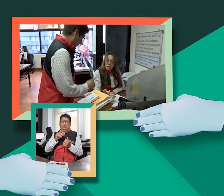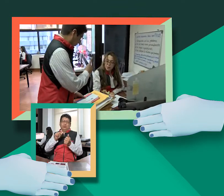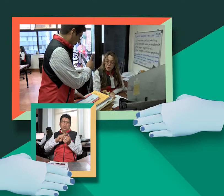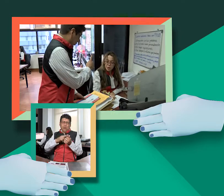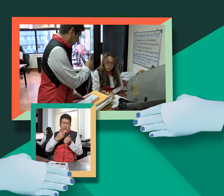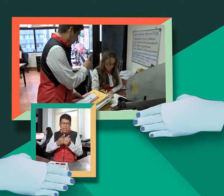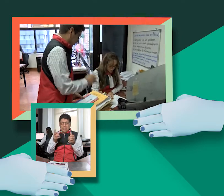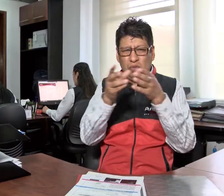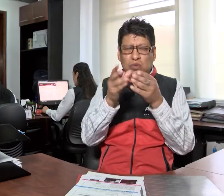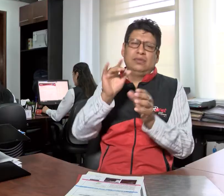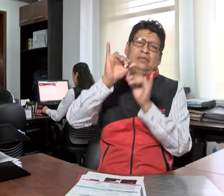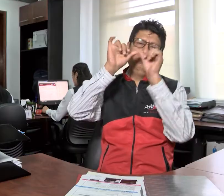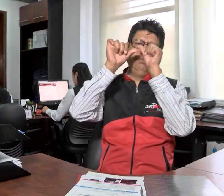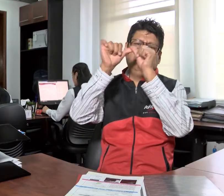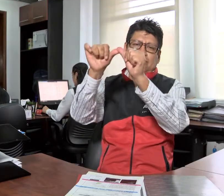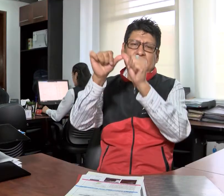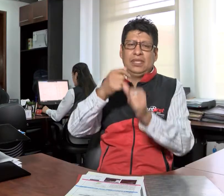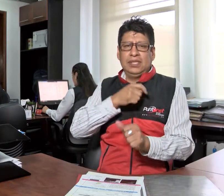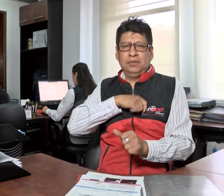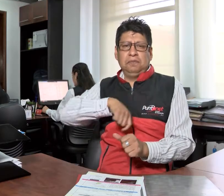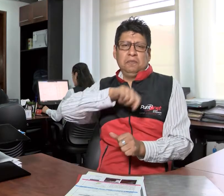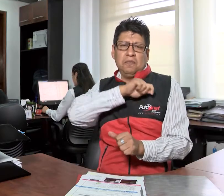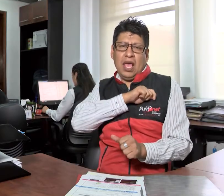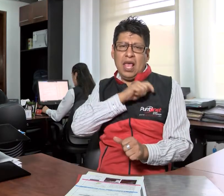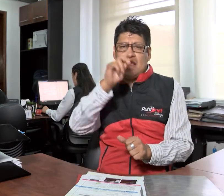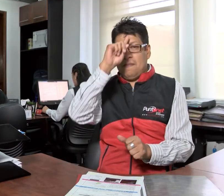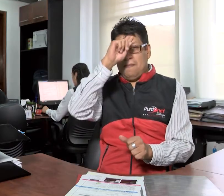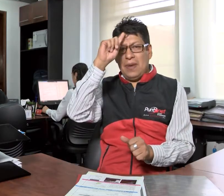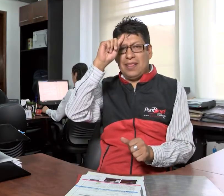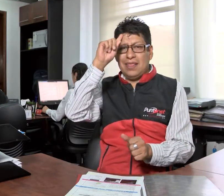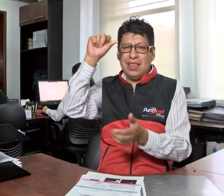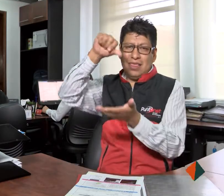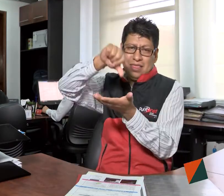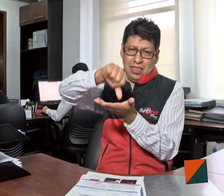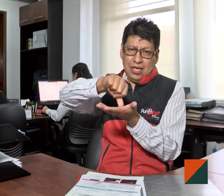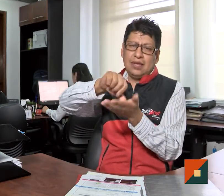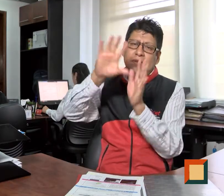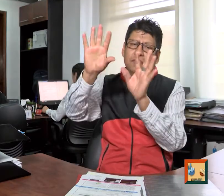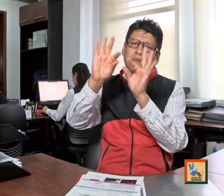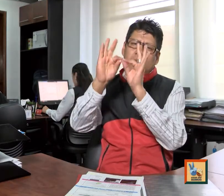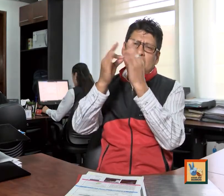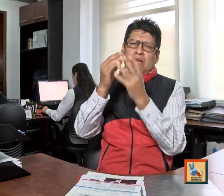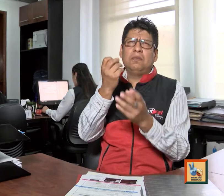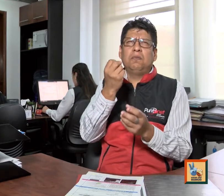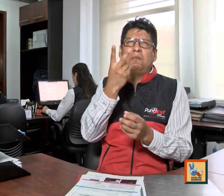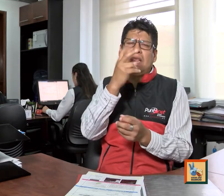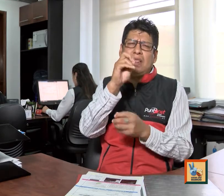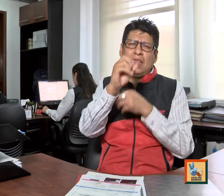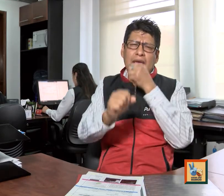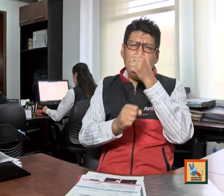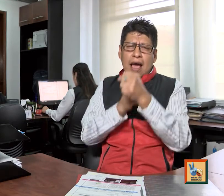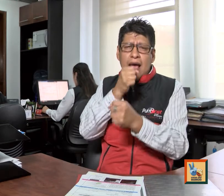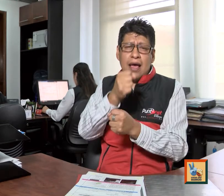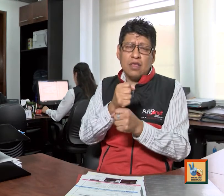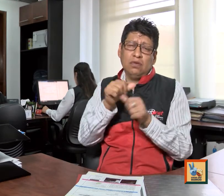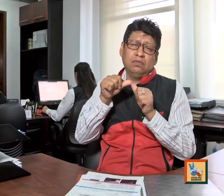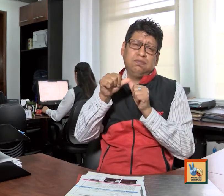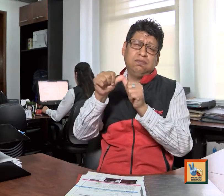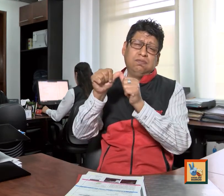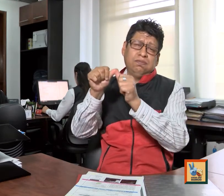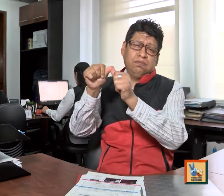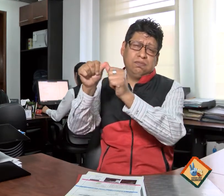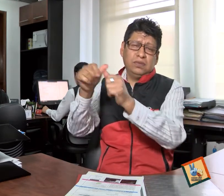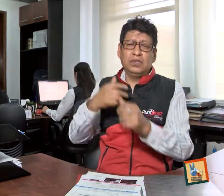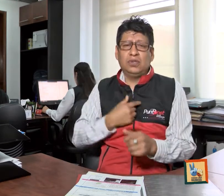mis padres estaban domiciliados en españa específicamente en madrid y además o menos unos